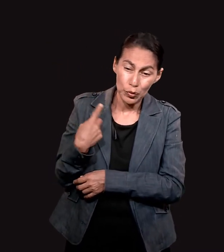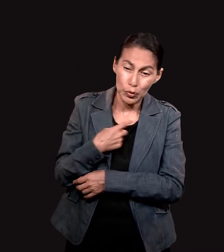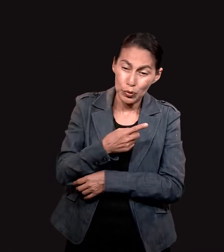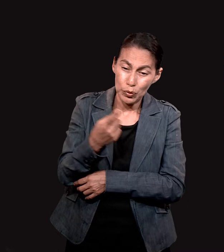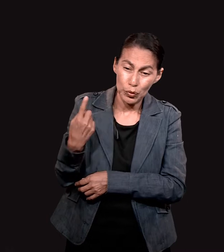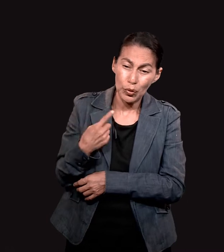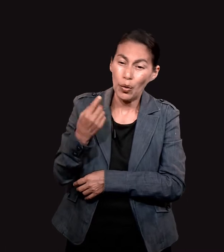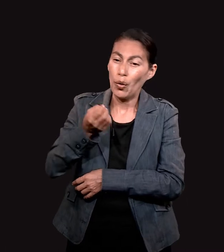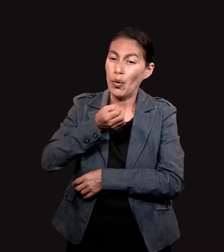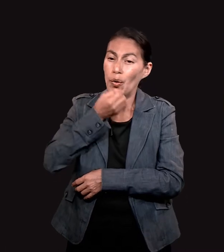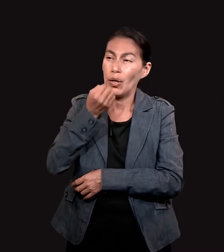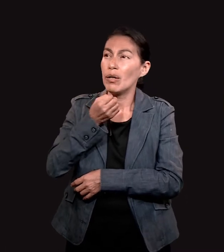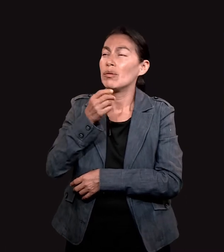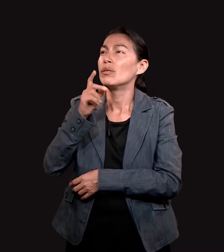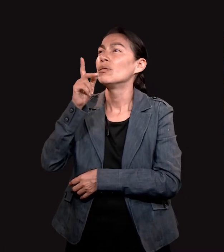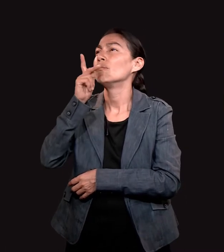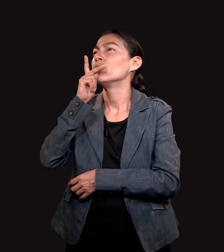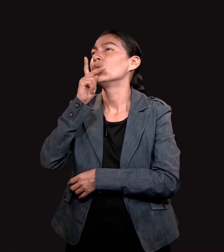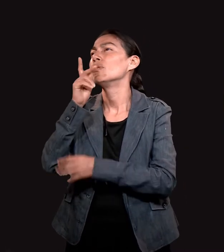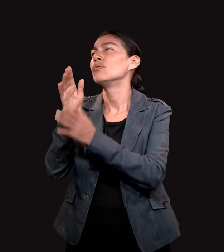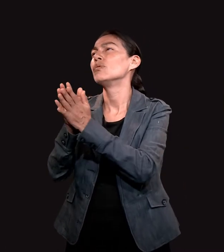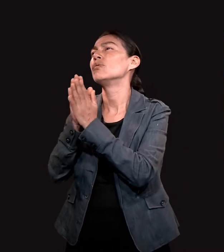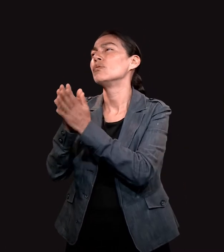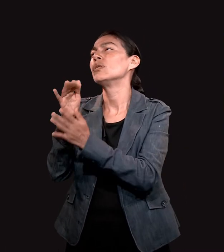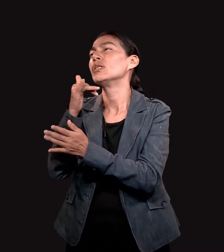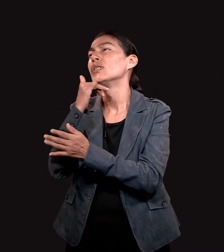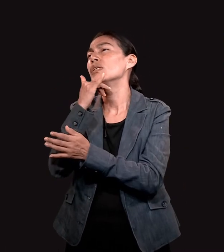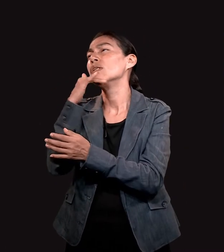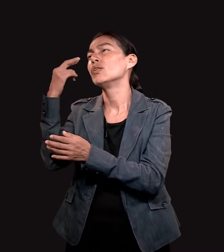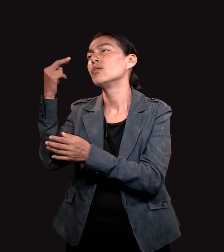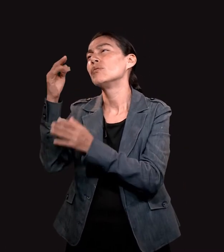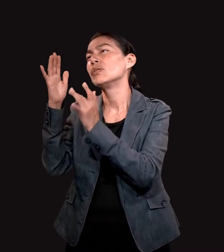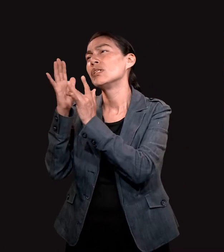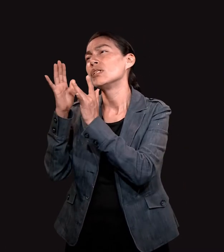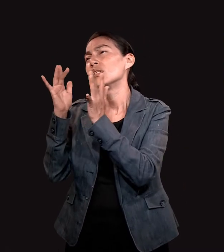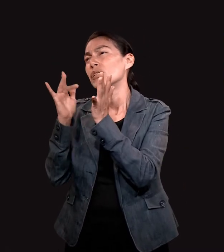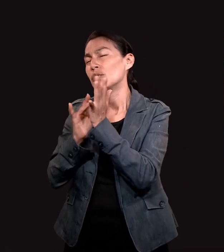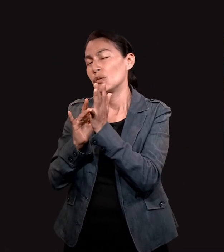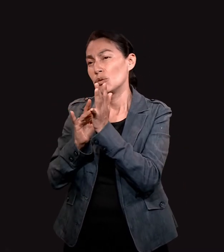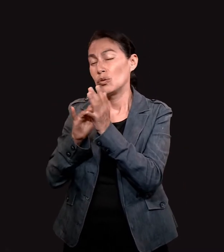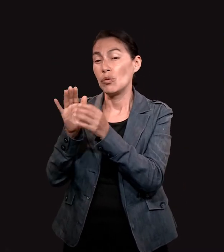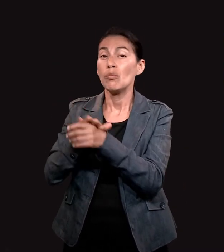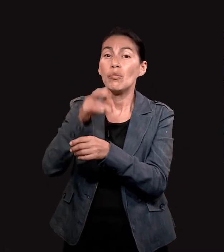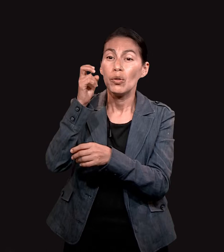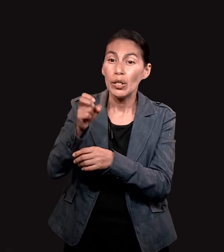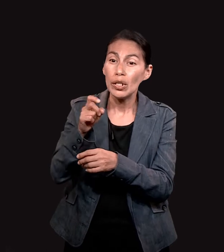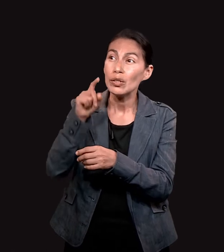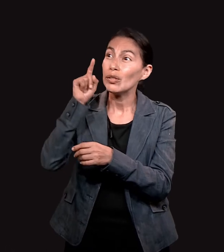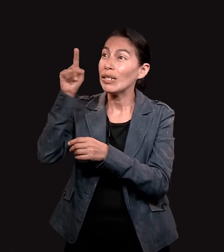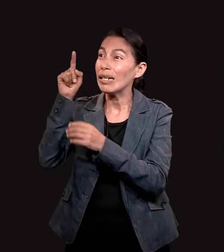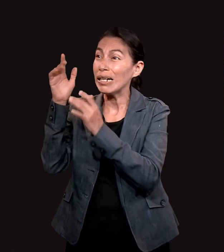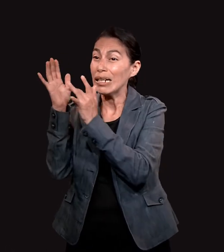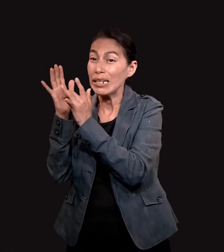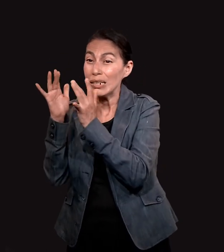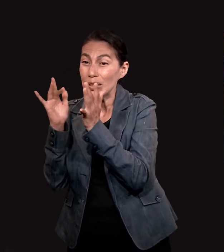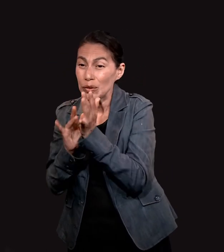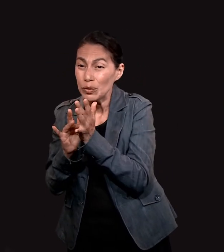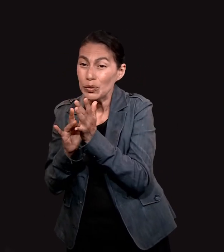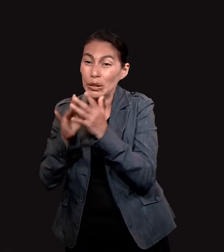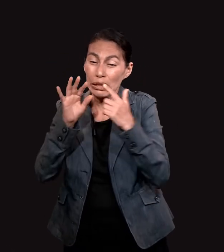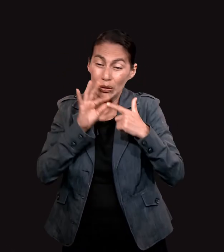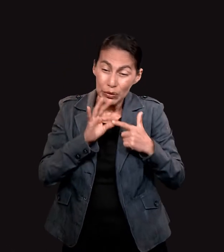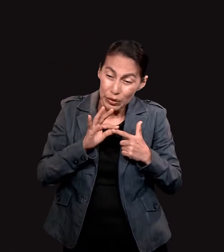el nombre de Jesús. Nos aproximamos al Padre en el nombre de Jesús. Por eso el Espíritu de Jesús